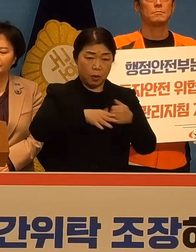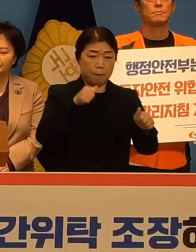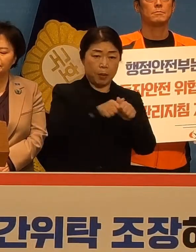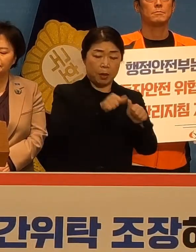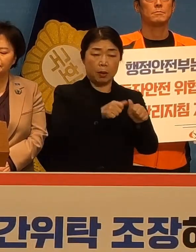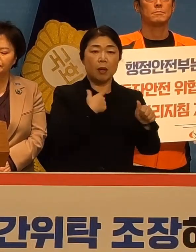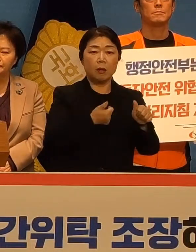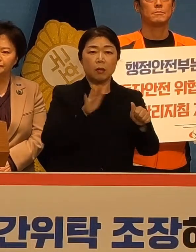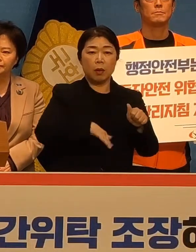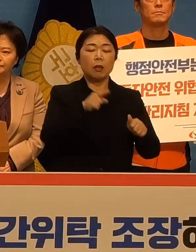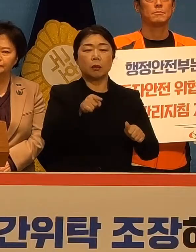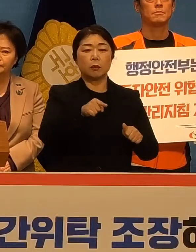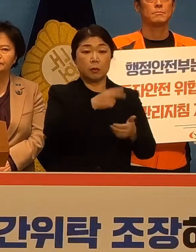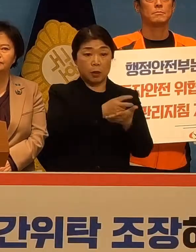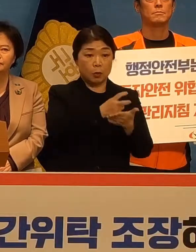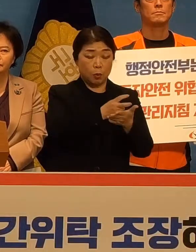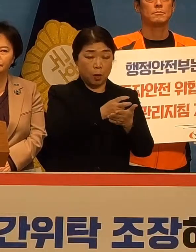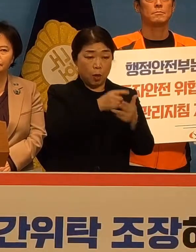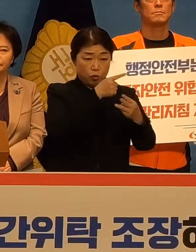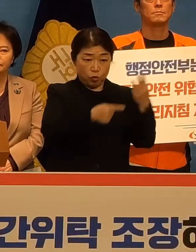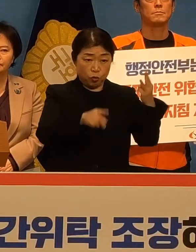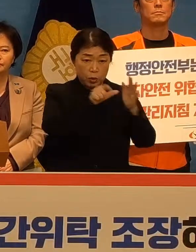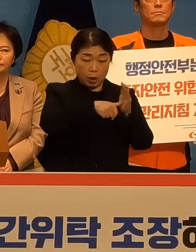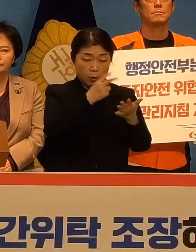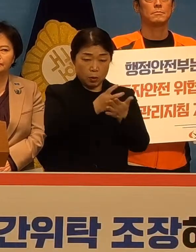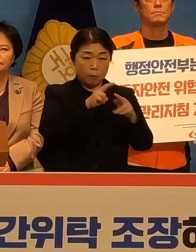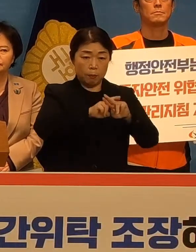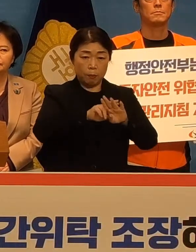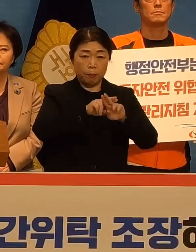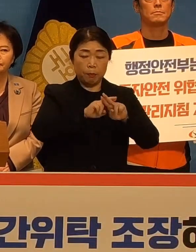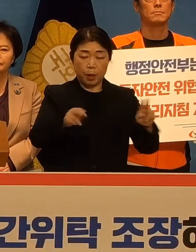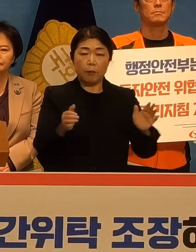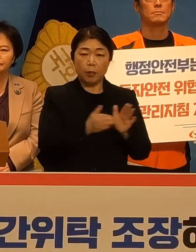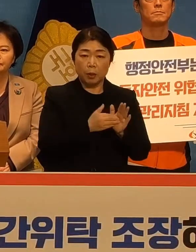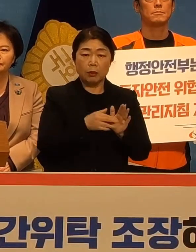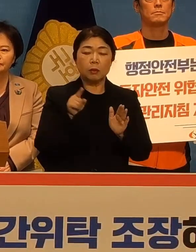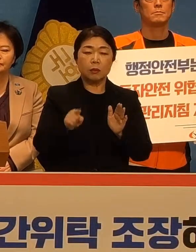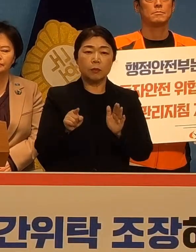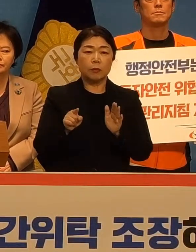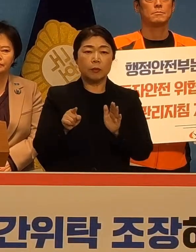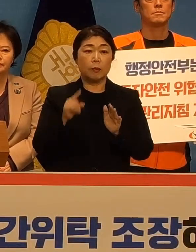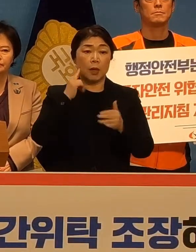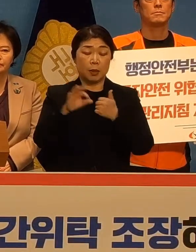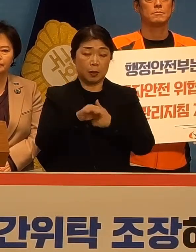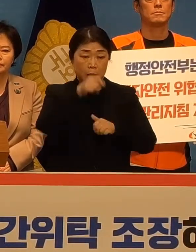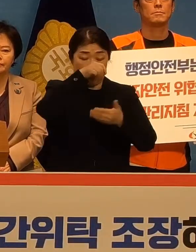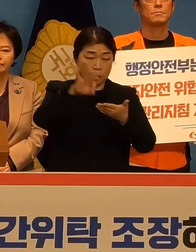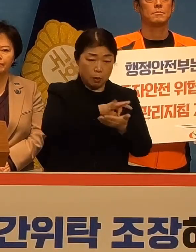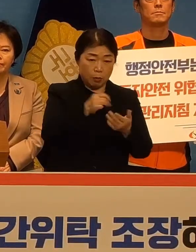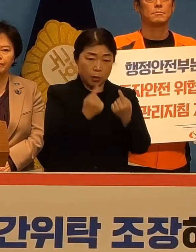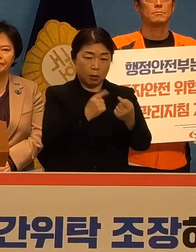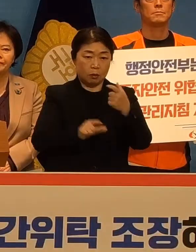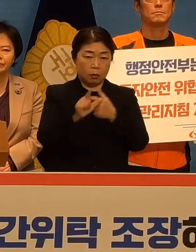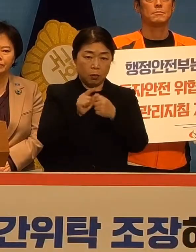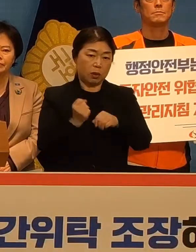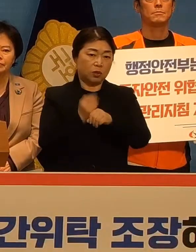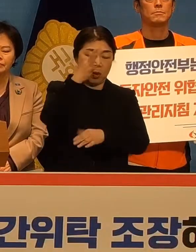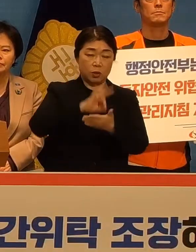폐지되었다가 윤석열 정부 들어서서 다시 부활한 제도로 더 많은 인건비를 지출한 경우에 보통교부세를 삭감하는